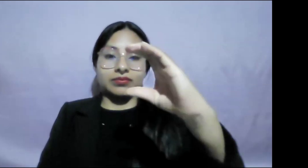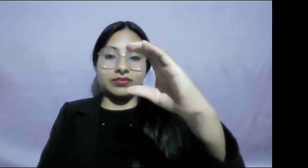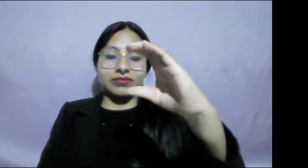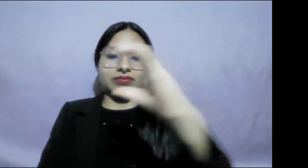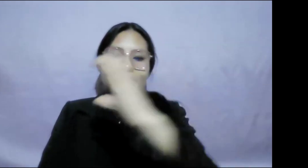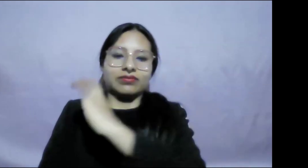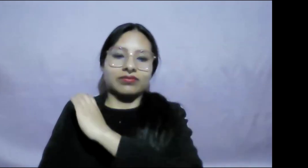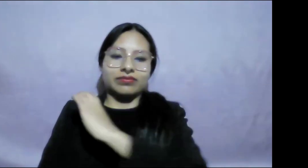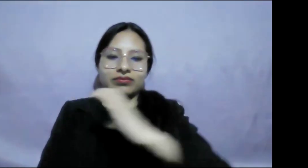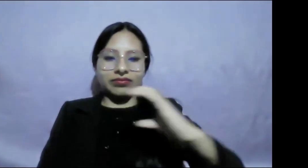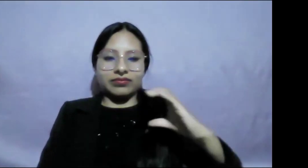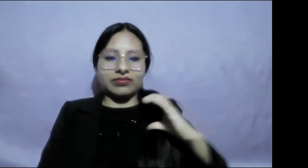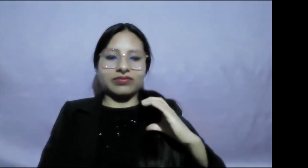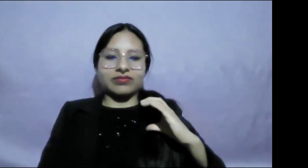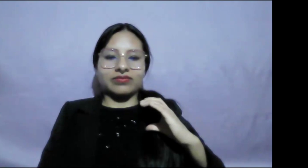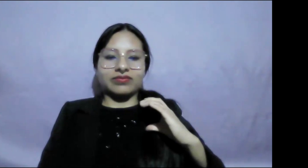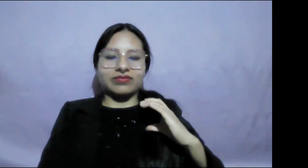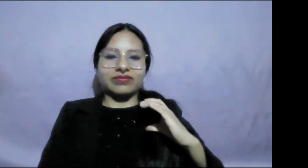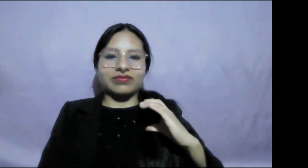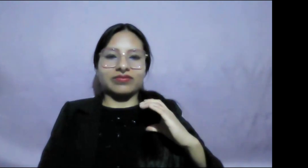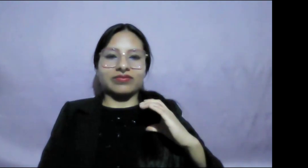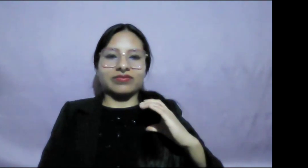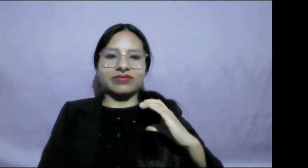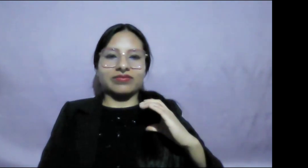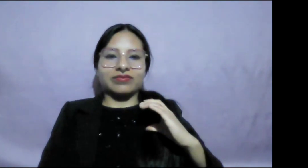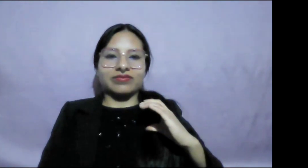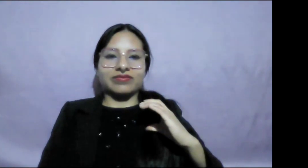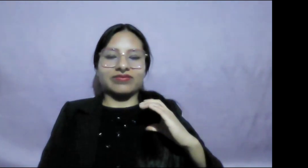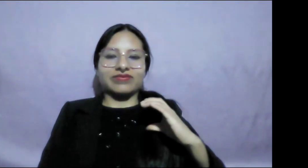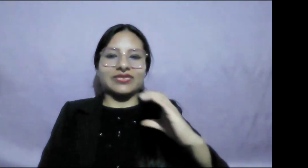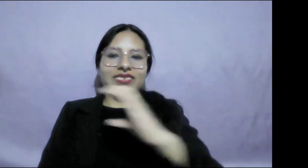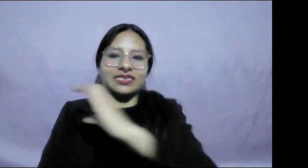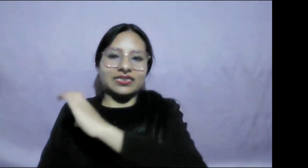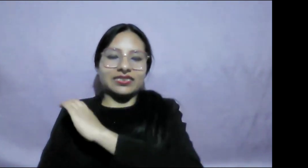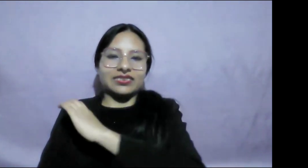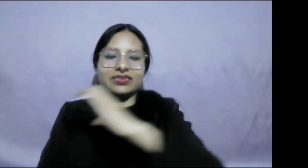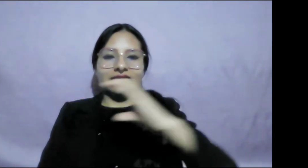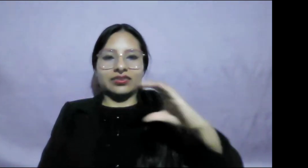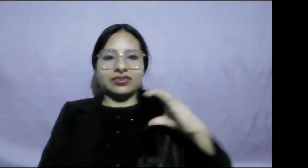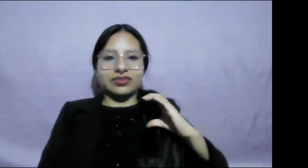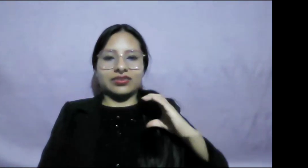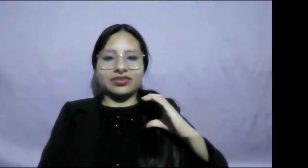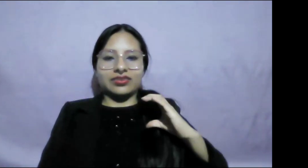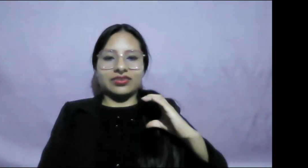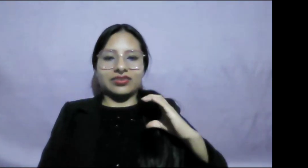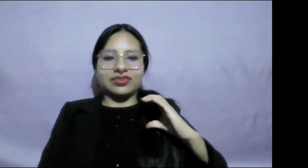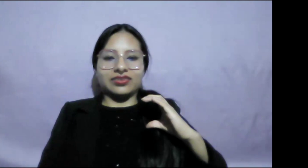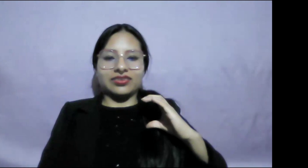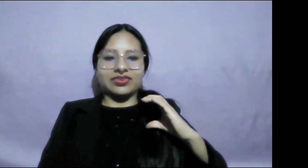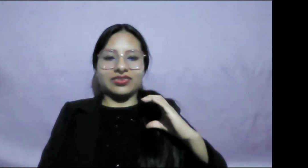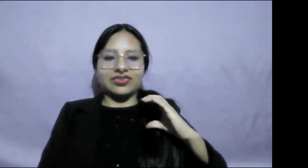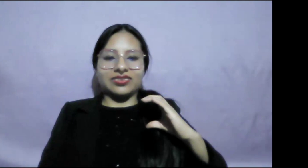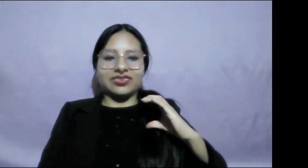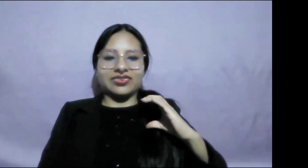Ajá Okay ahorita ahorita vamos a saber de Ya nos están diciendo De qué lugares son